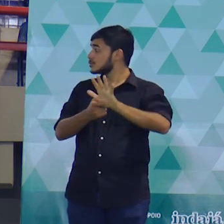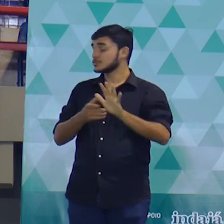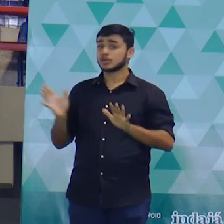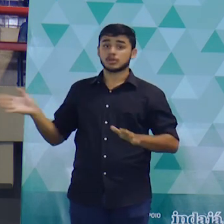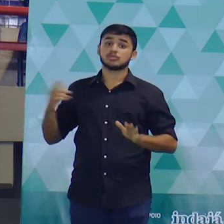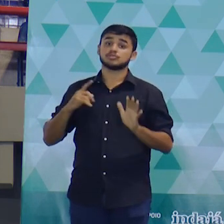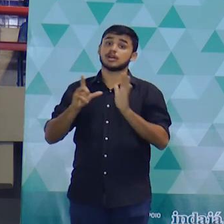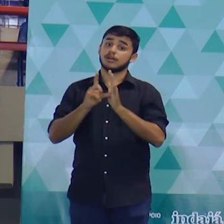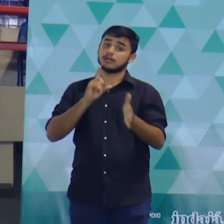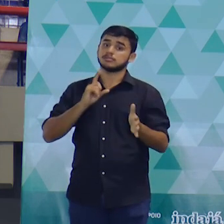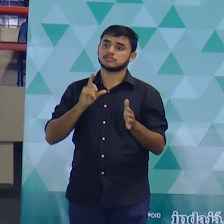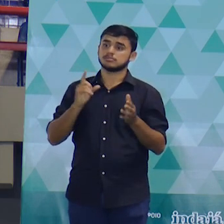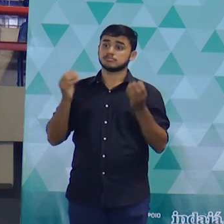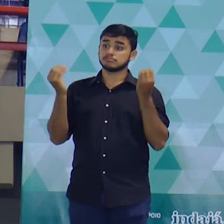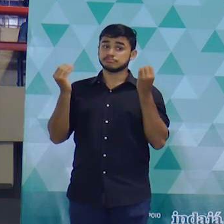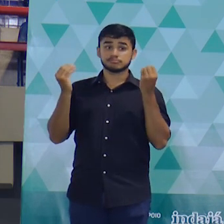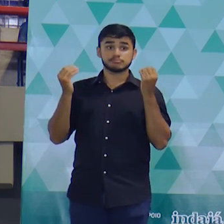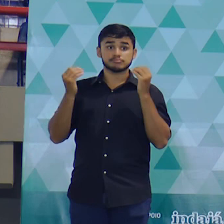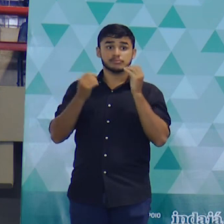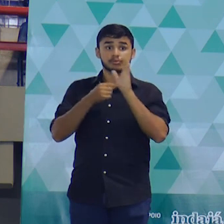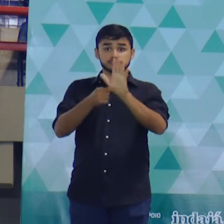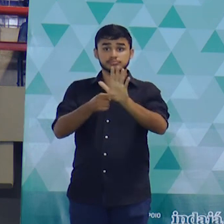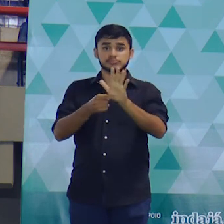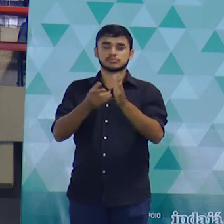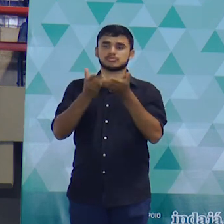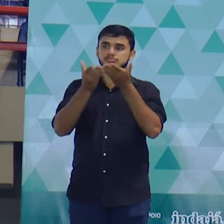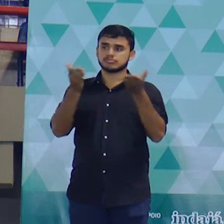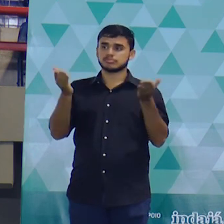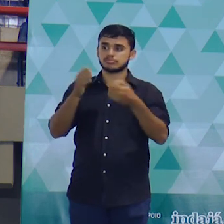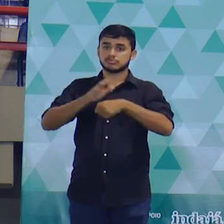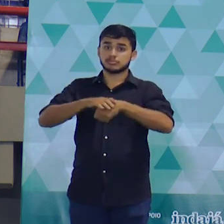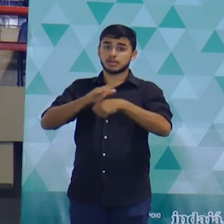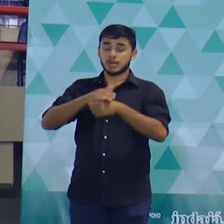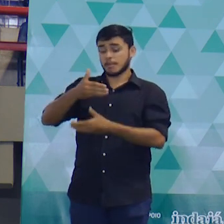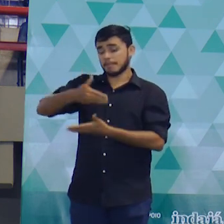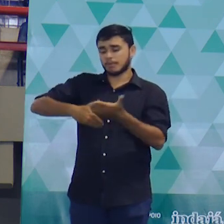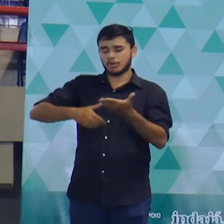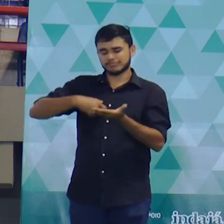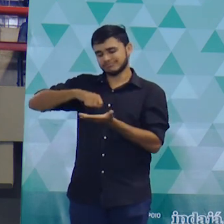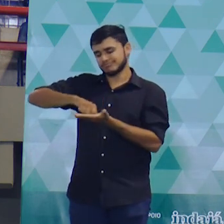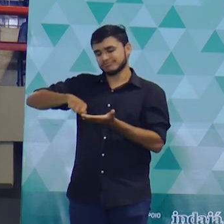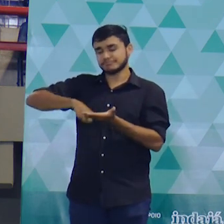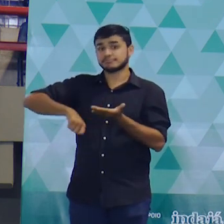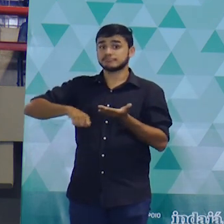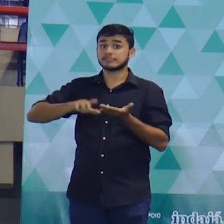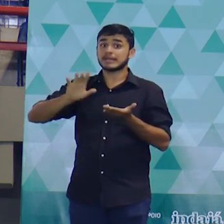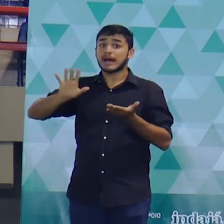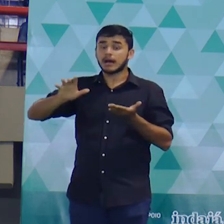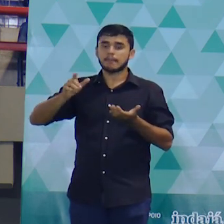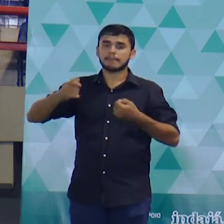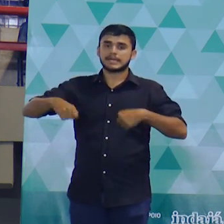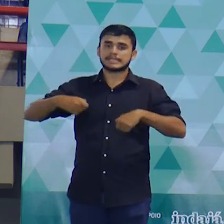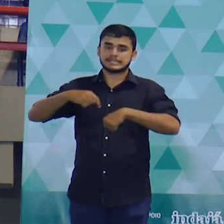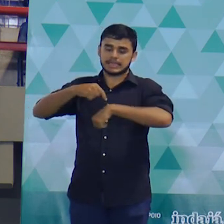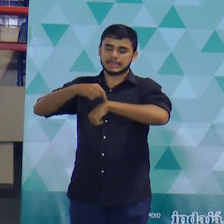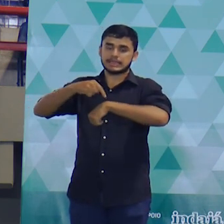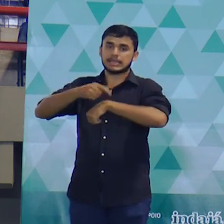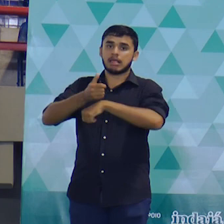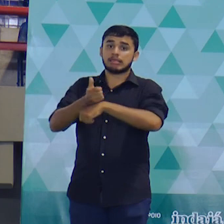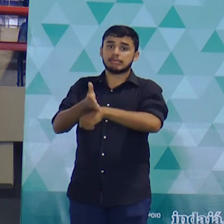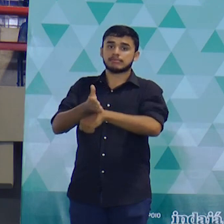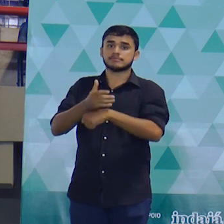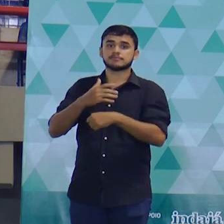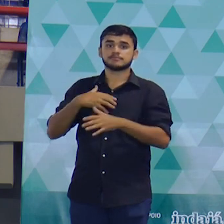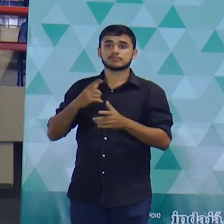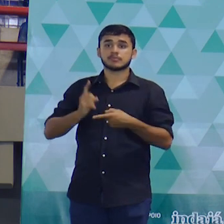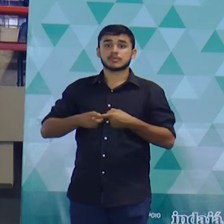fiz as contas, eu estou jogando para você já a conta pronta, né? Mas na prova você é que tem que fazer. Então tem que ter muito cuidado nessas contas, lembrando que